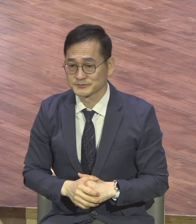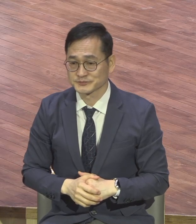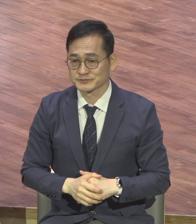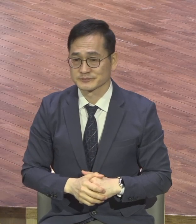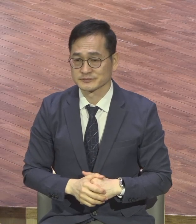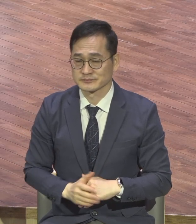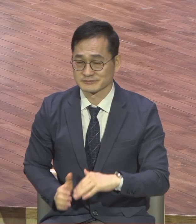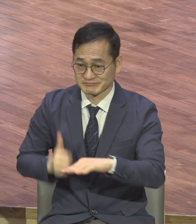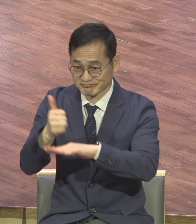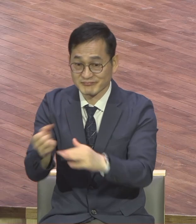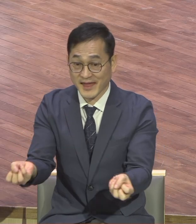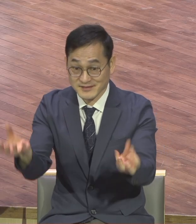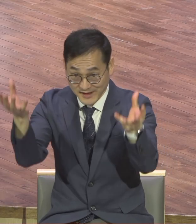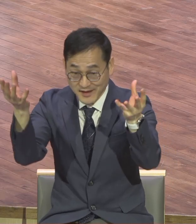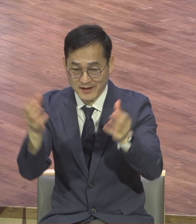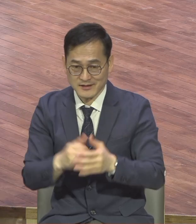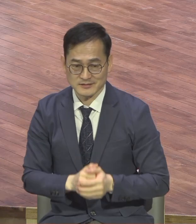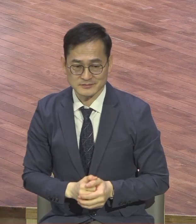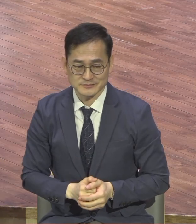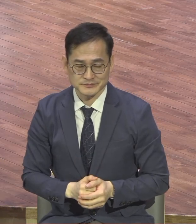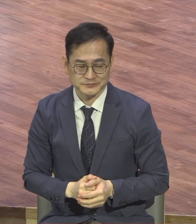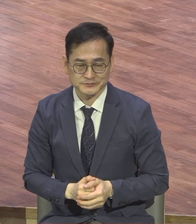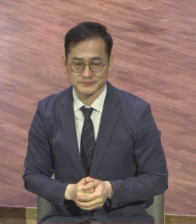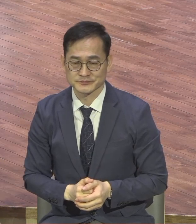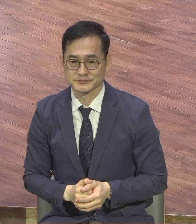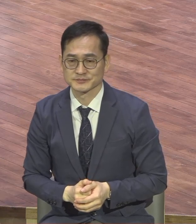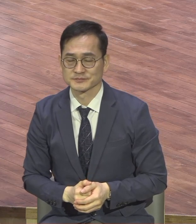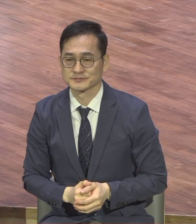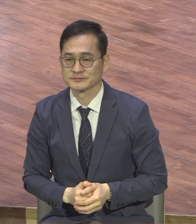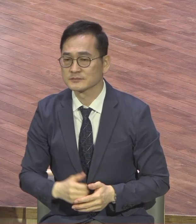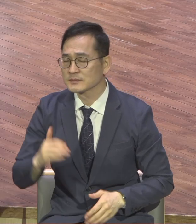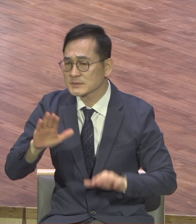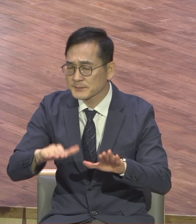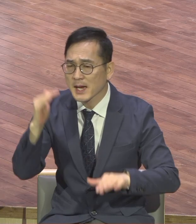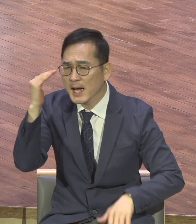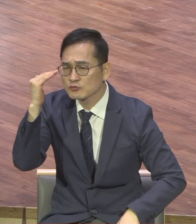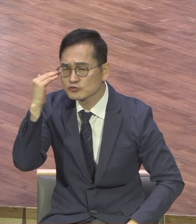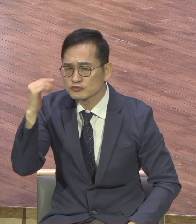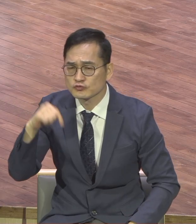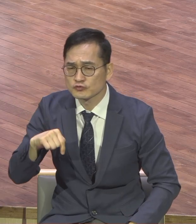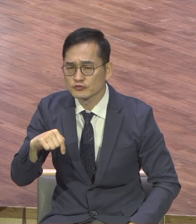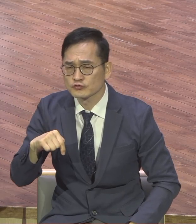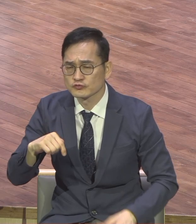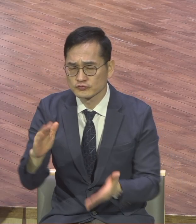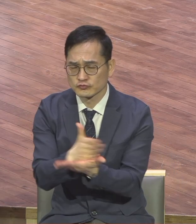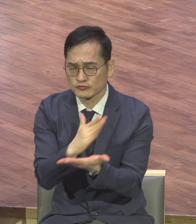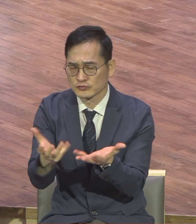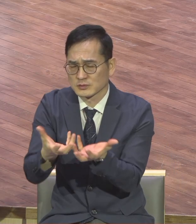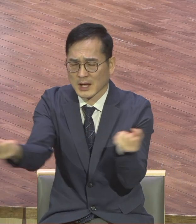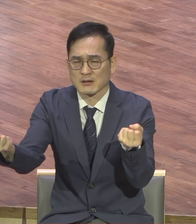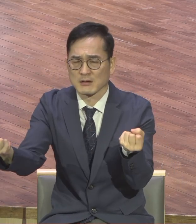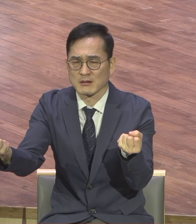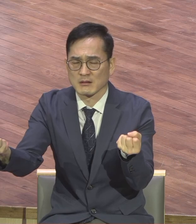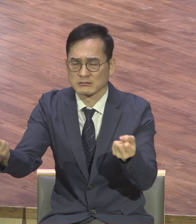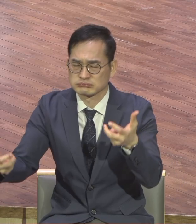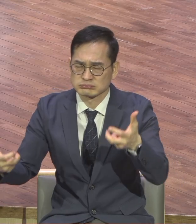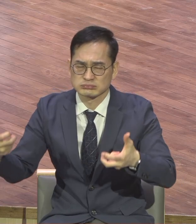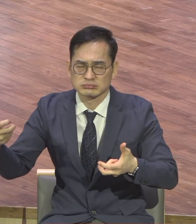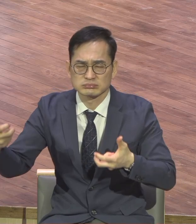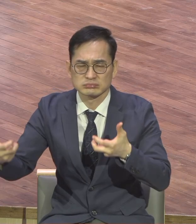공식 취임을 했습니다. 지금 정치적으로 보면 우리나라가 양분되어 있습니다. 양분되어